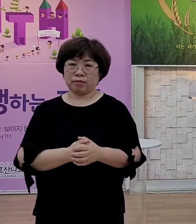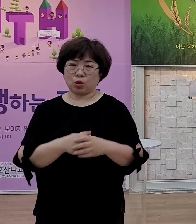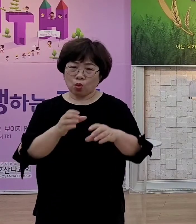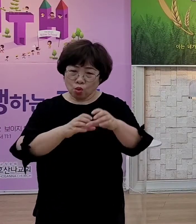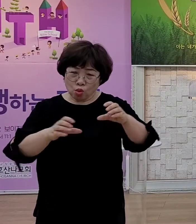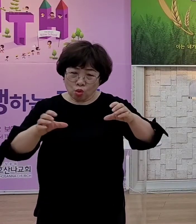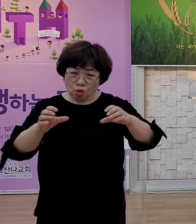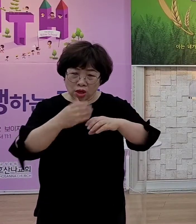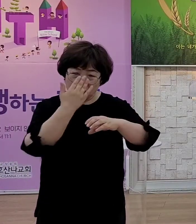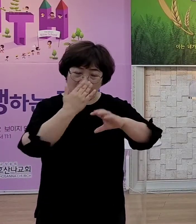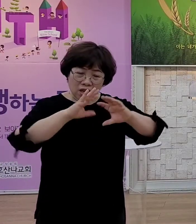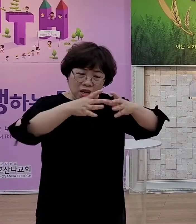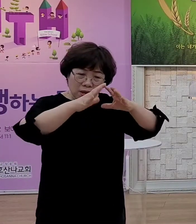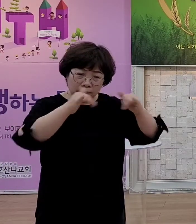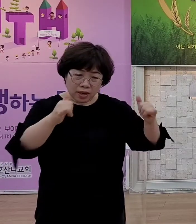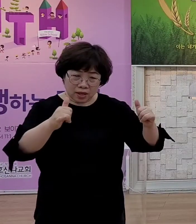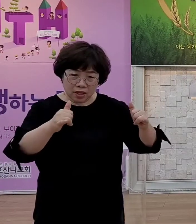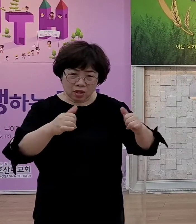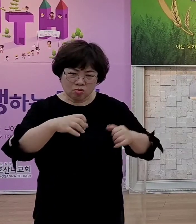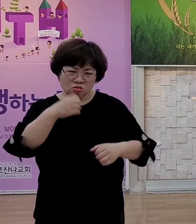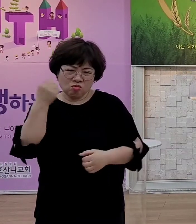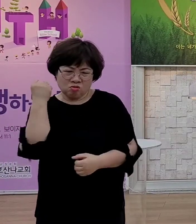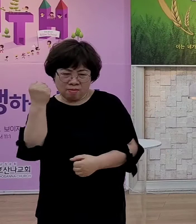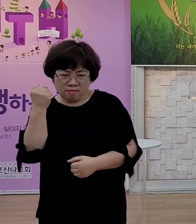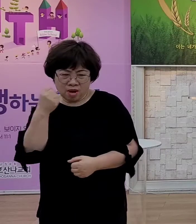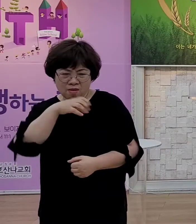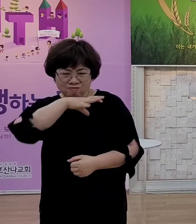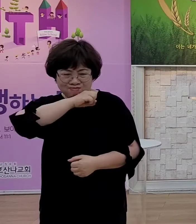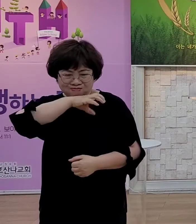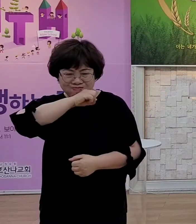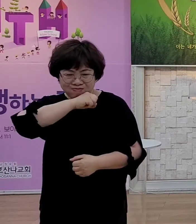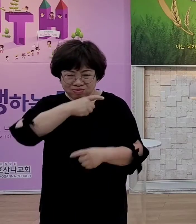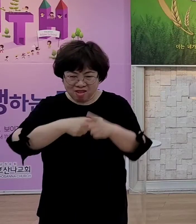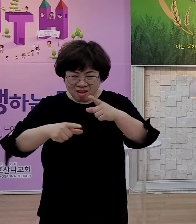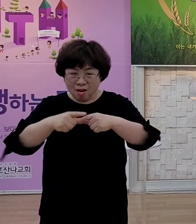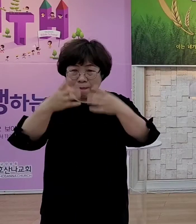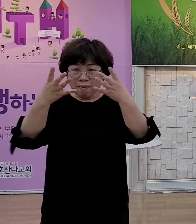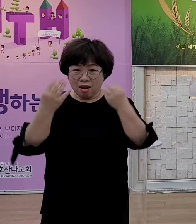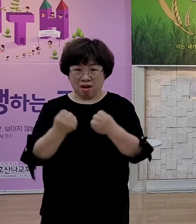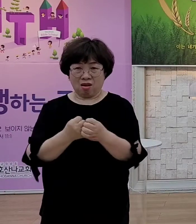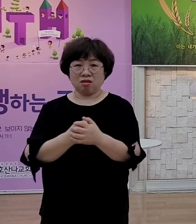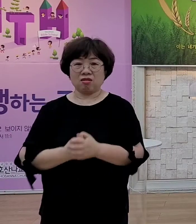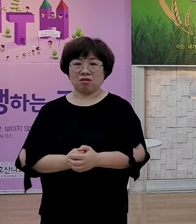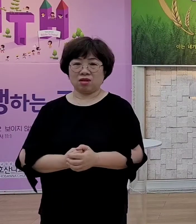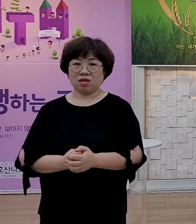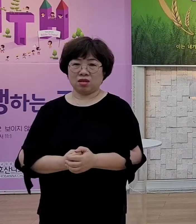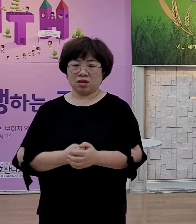오히려 이스라엘 백성들은 원망과 불평이 더 많았다 그래요.